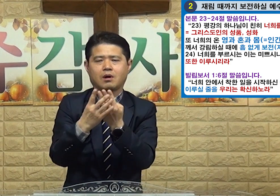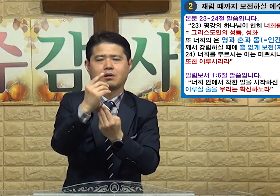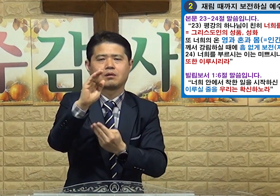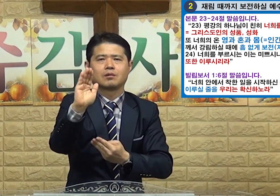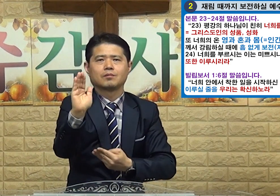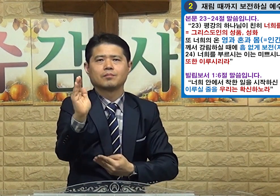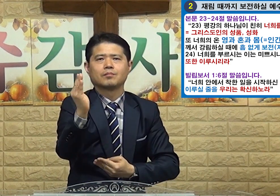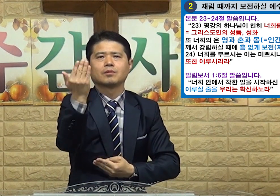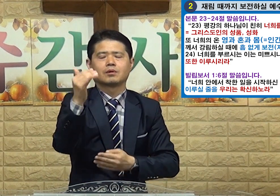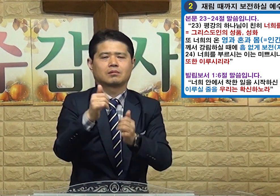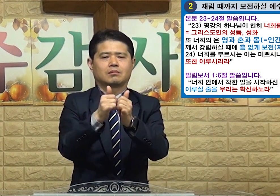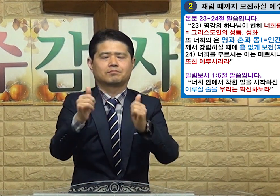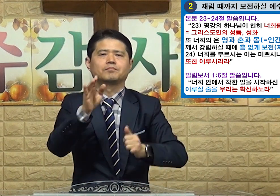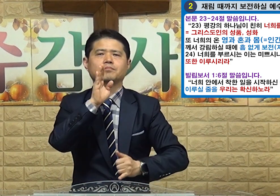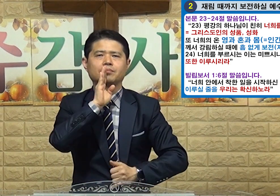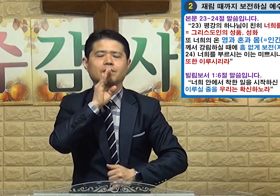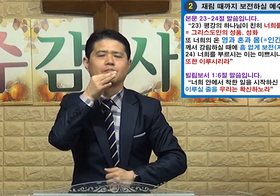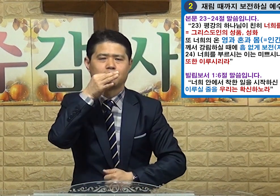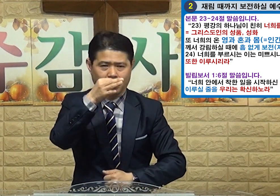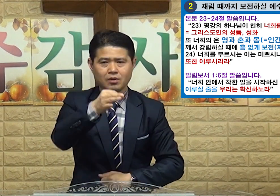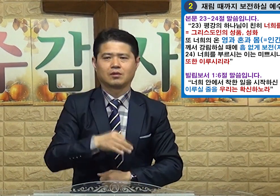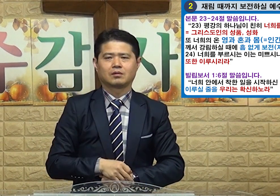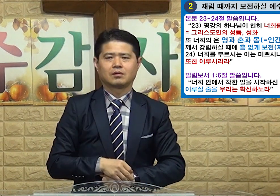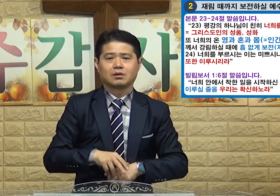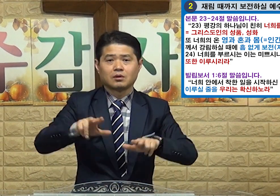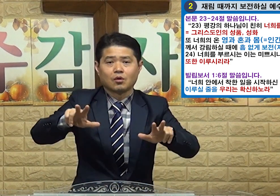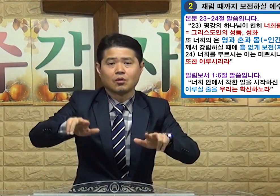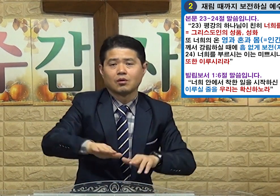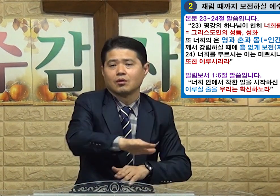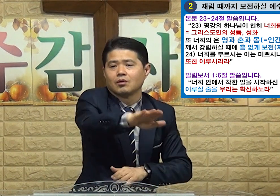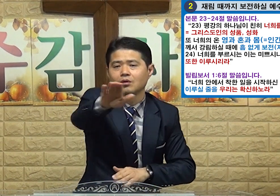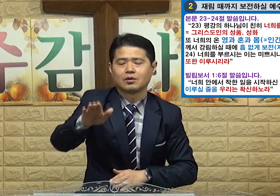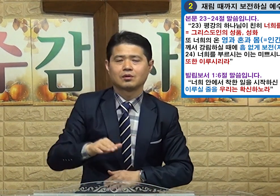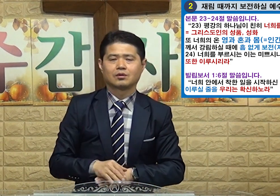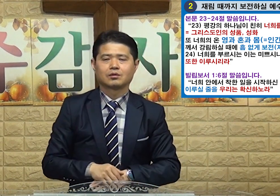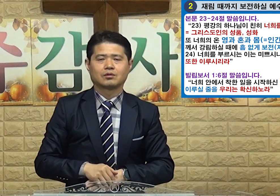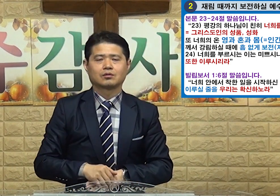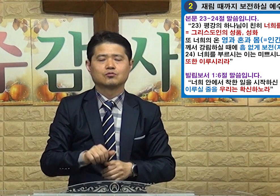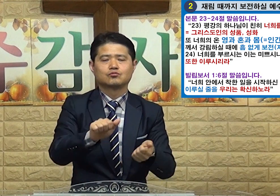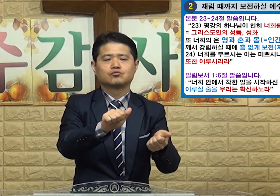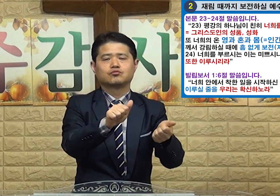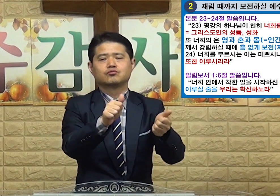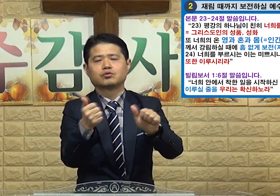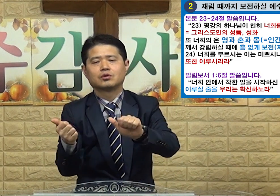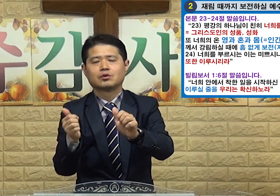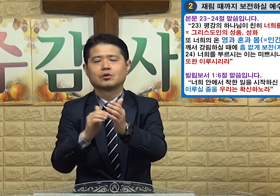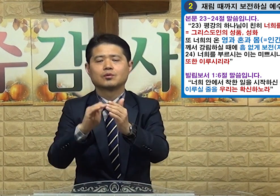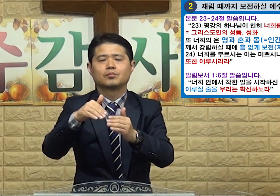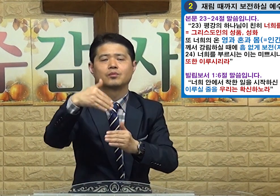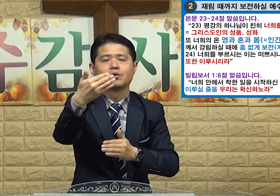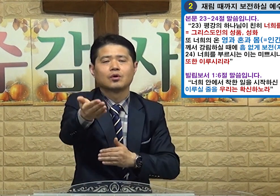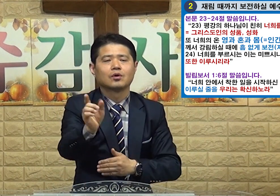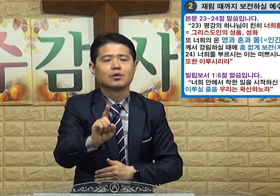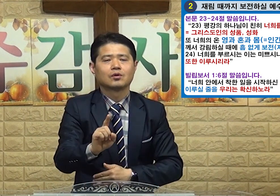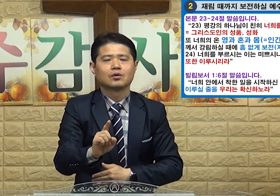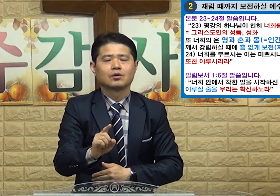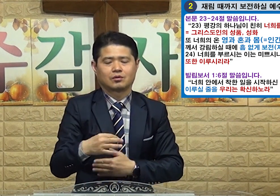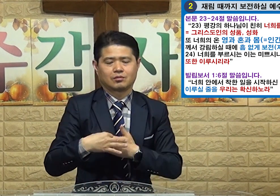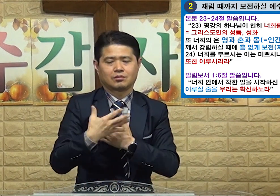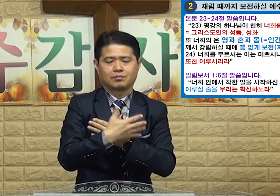그렇다면 이 세 가지가 하나가 된다면 인간이라고 부르는데, 지금 우리가 죽은 다음에는